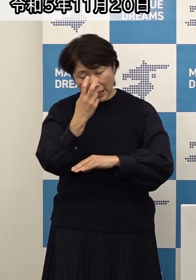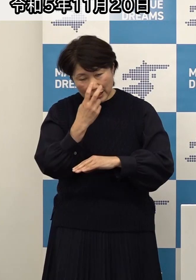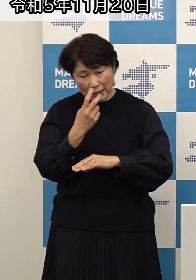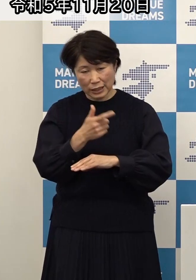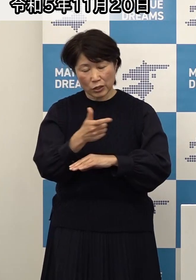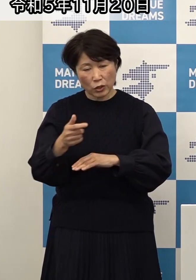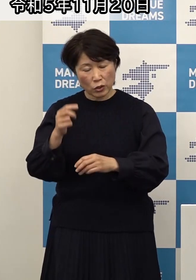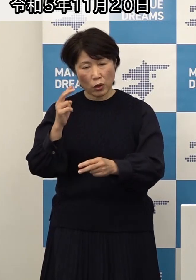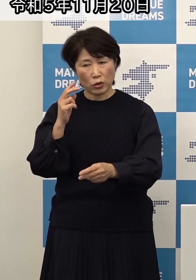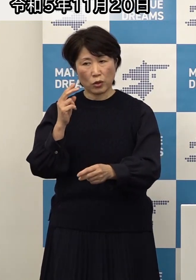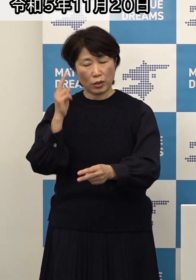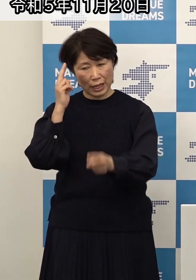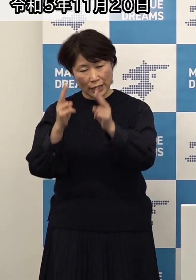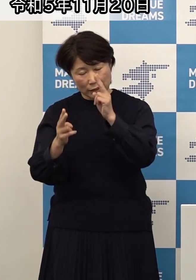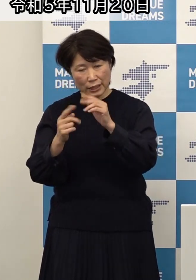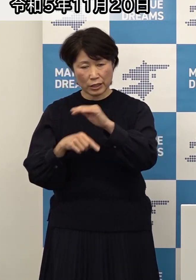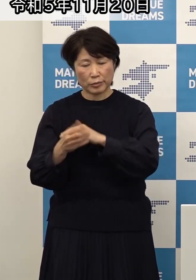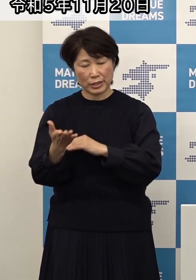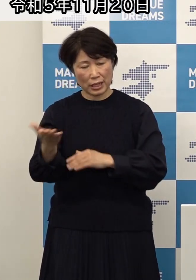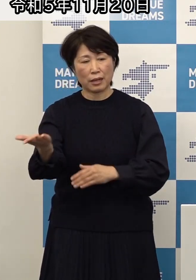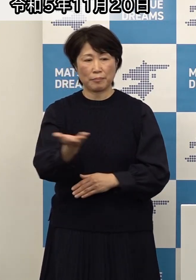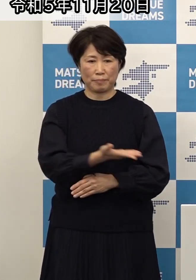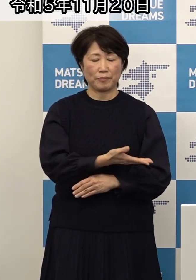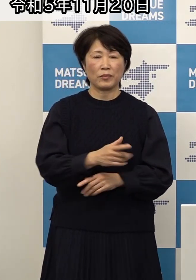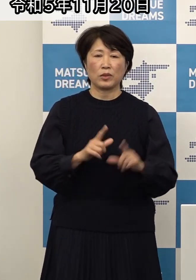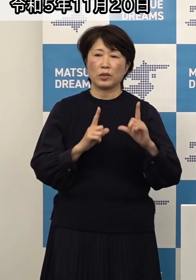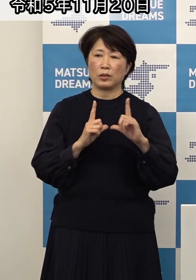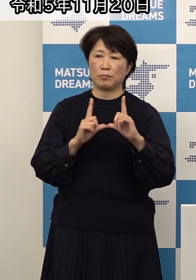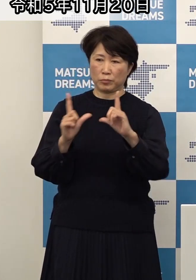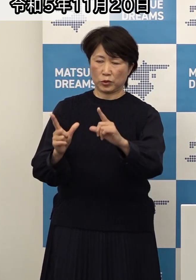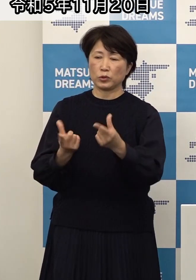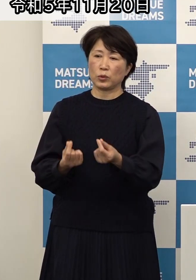ということでいいですか。 その通りです。 わかりました、ありがとうございます。